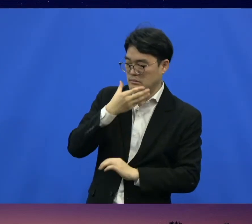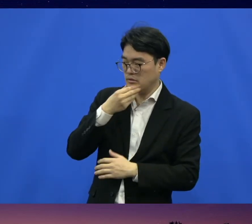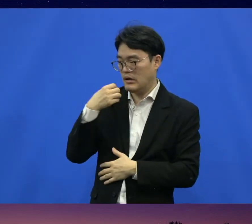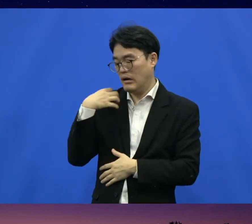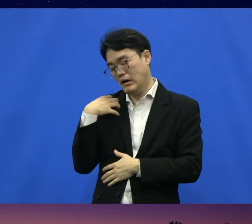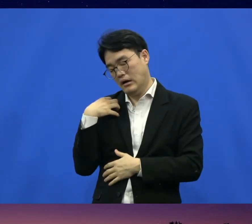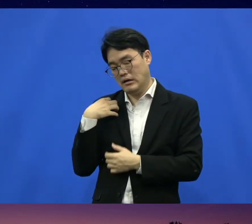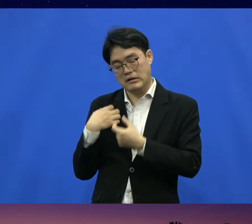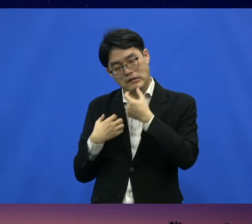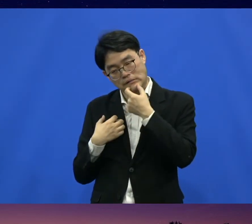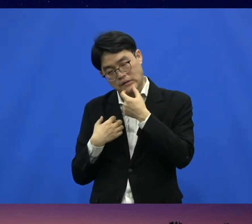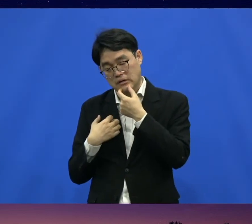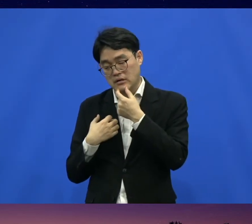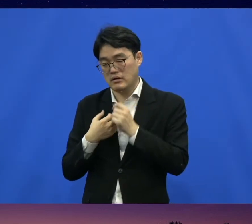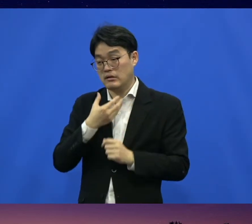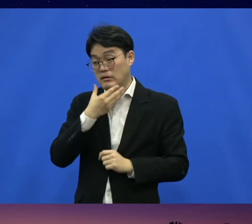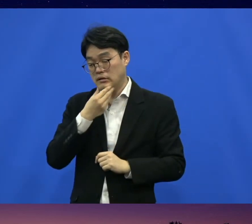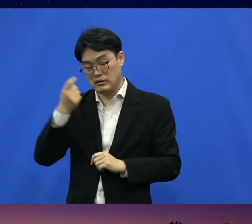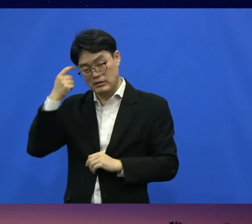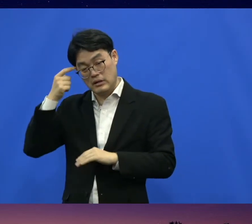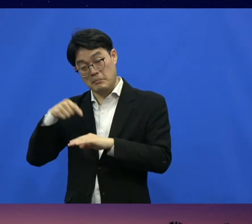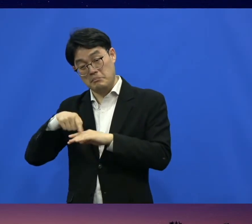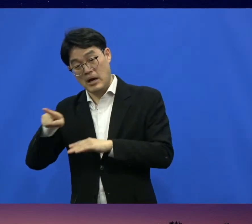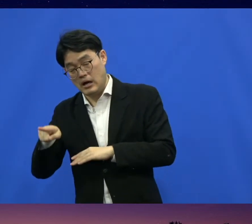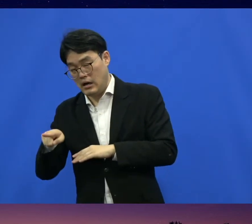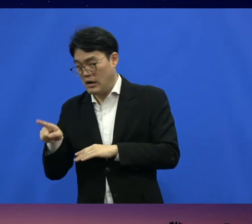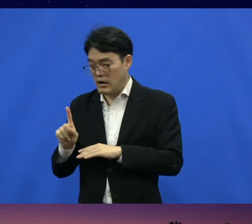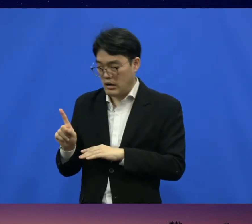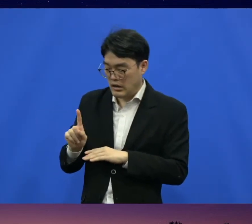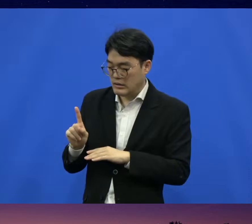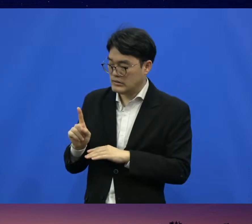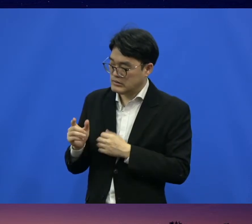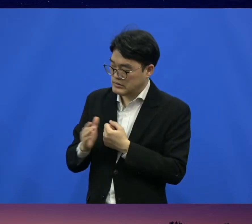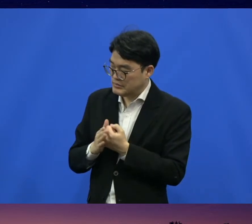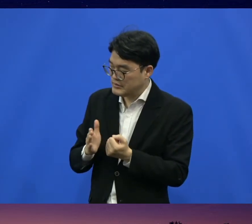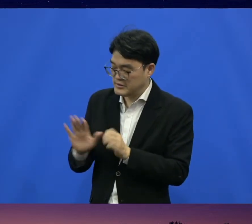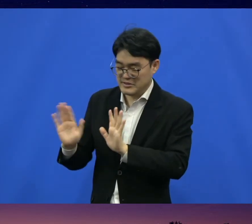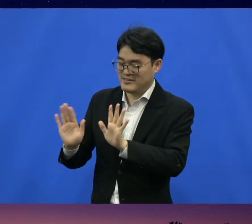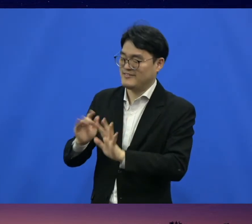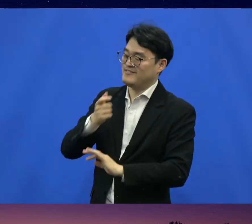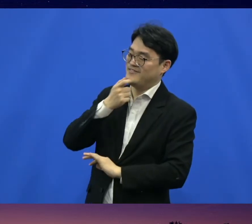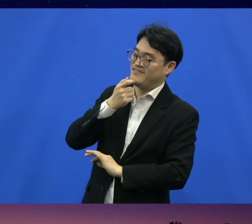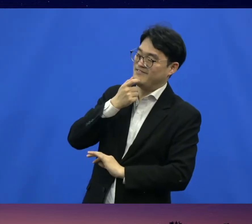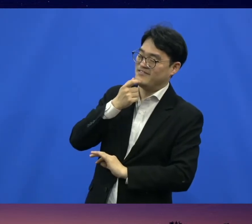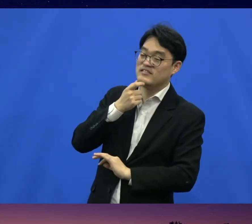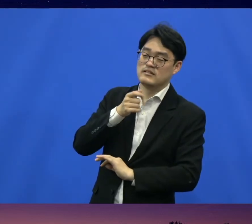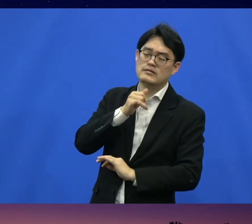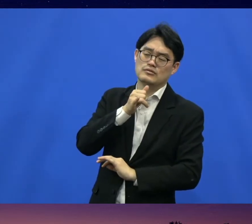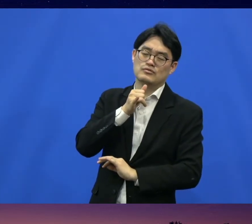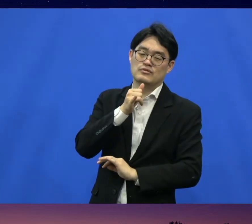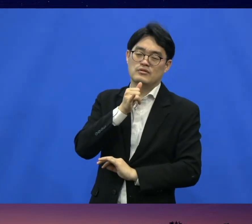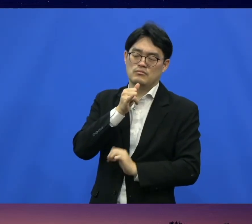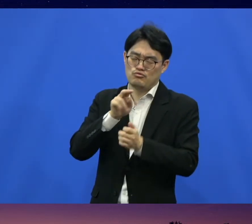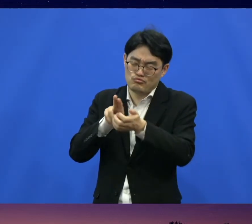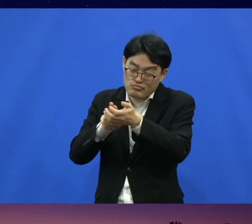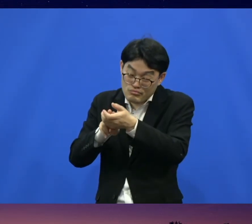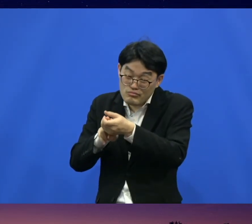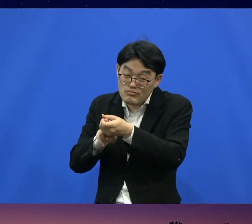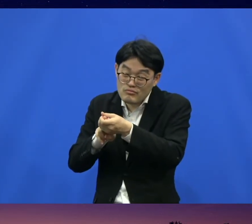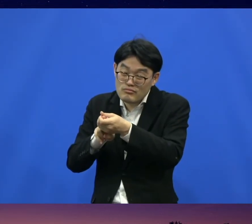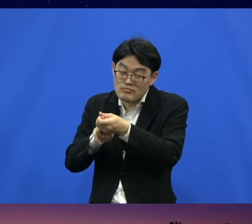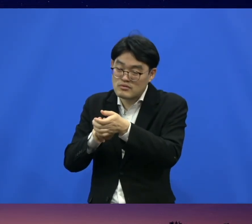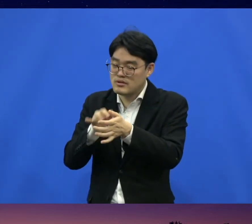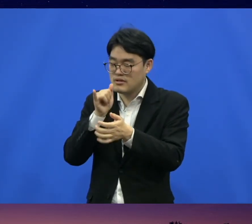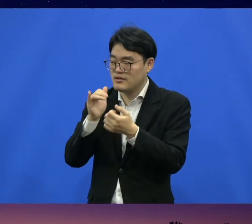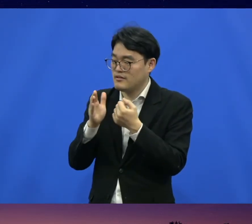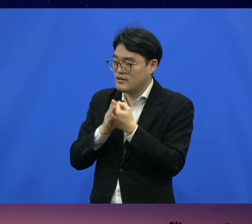전혀 예상하지 못하는 그 통로를 통해서 하나님께서 당신의 백성들의 복을 주신다는 거죠. 그런데 그게 뭐예요?